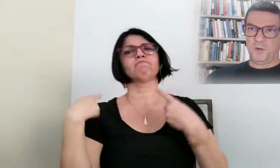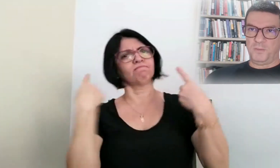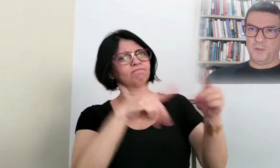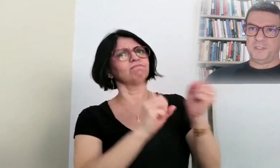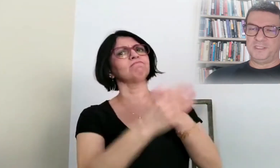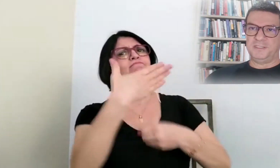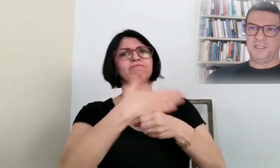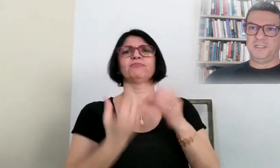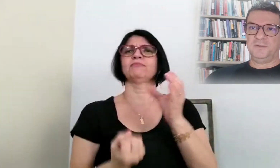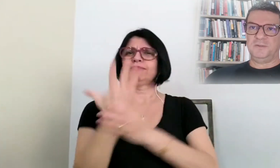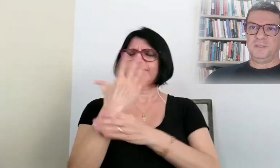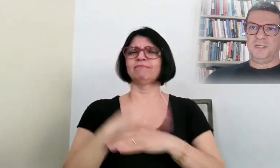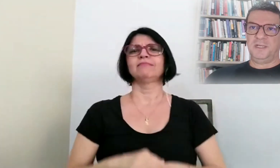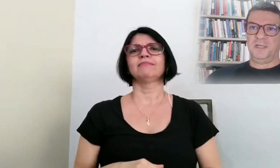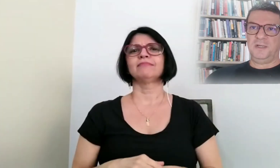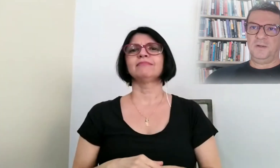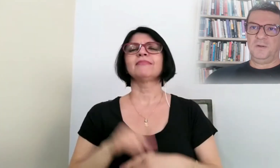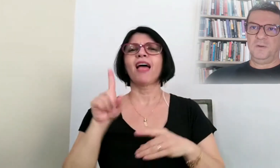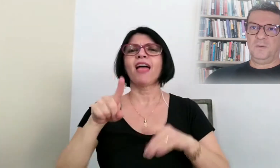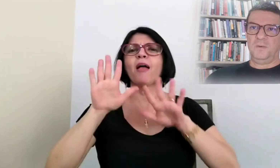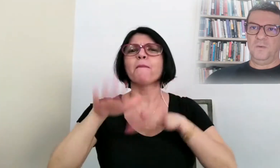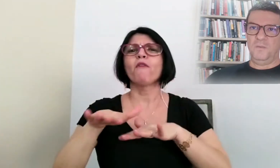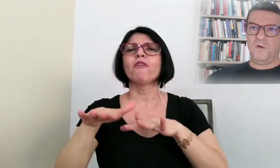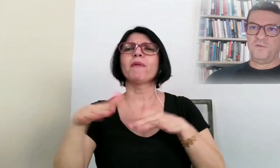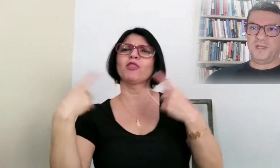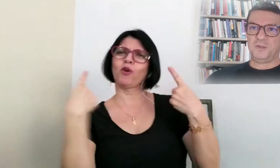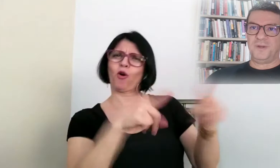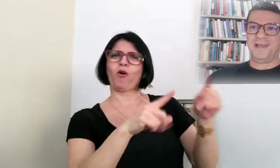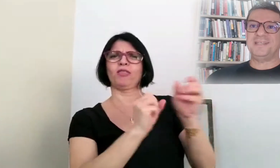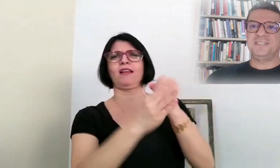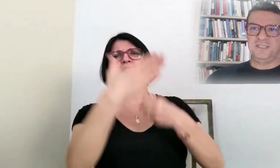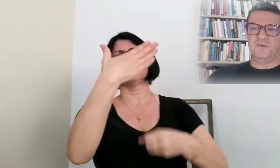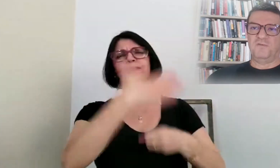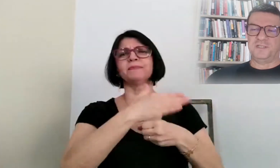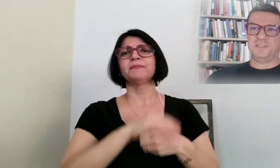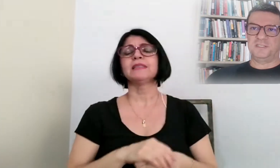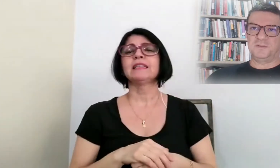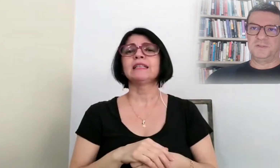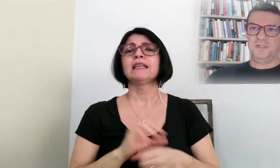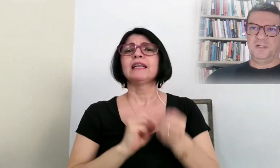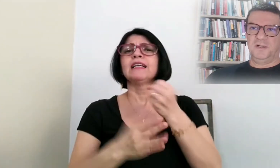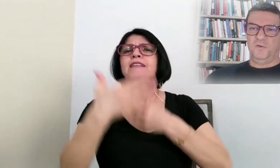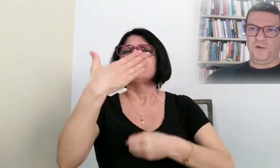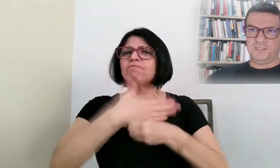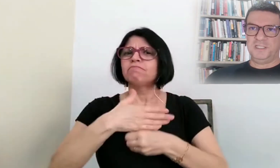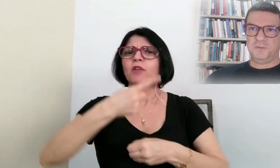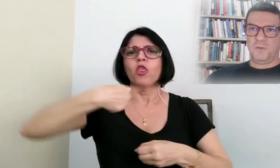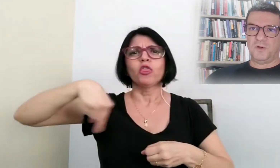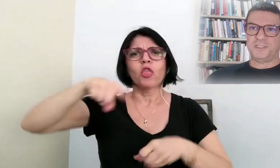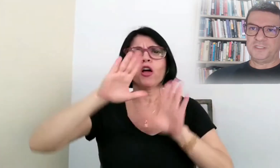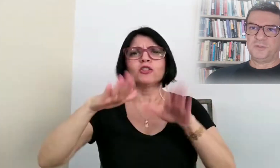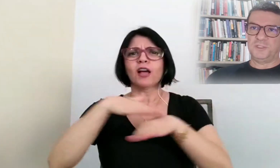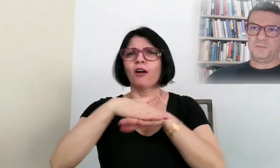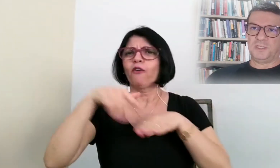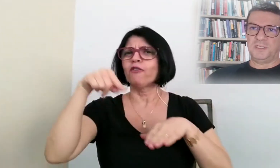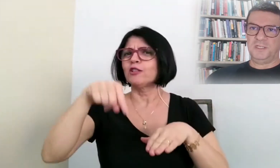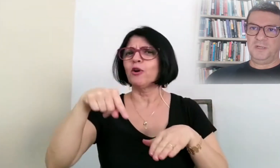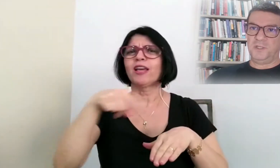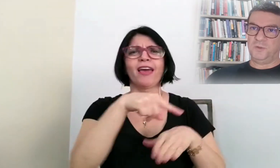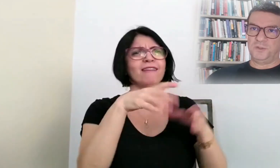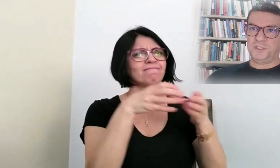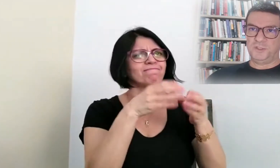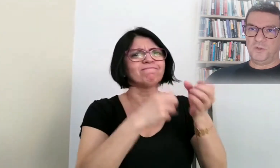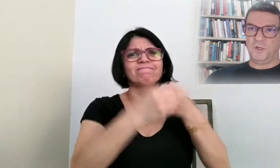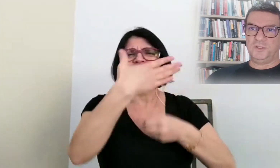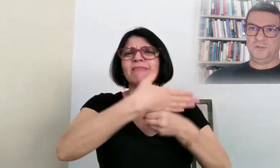Como o próprio nome está dizendo, é um movimento reativo ao fascismo. O fascismo, como nós já discutimos aqui,